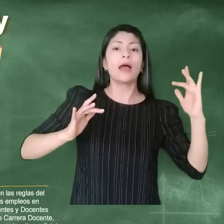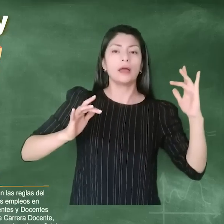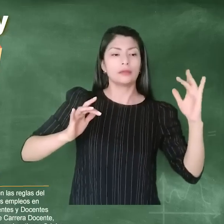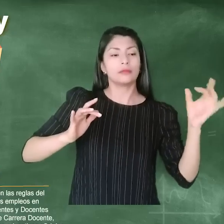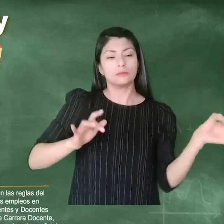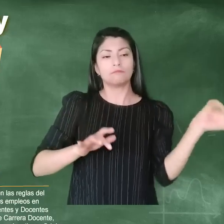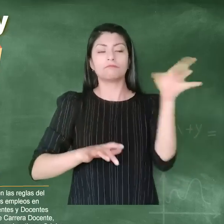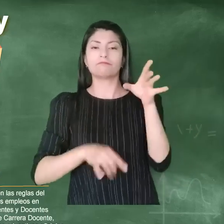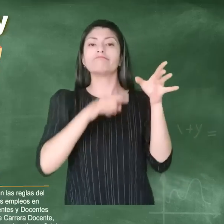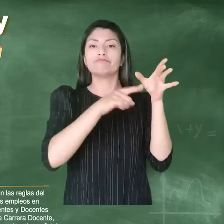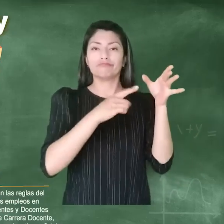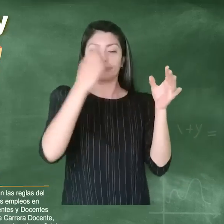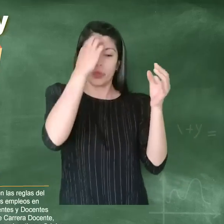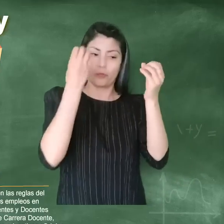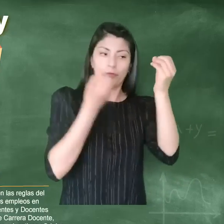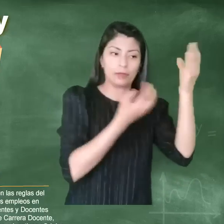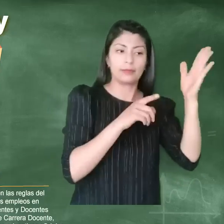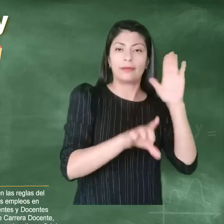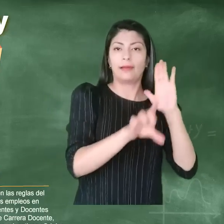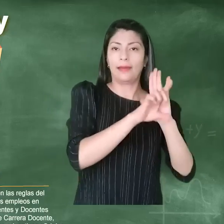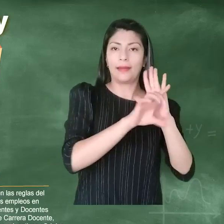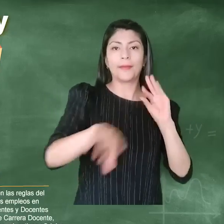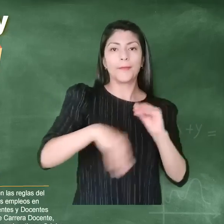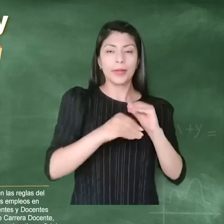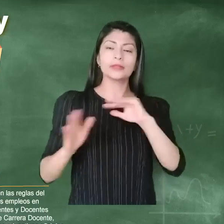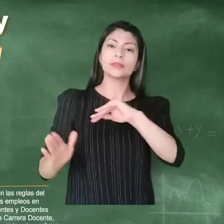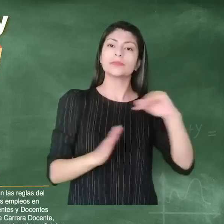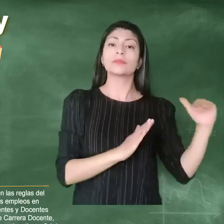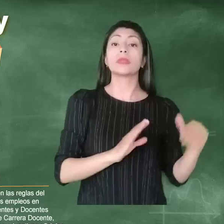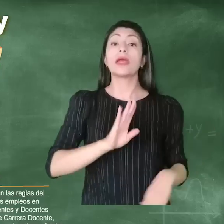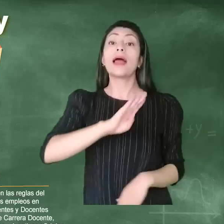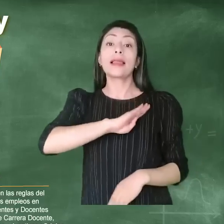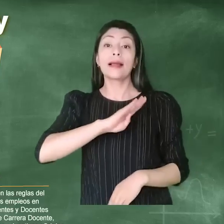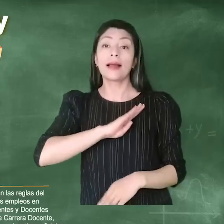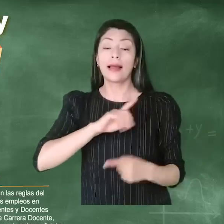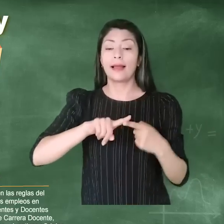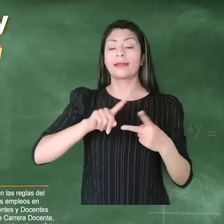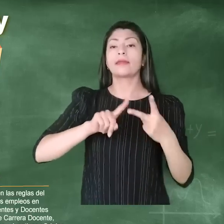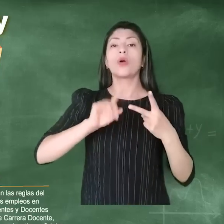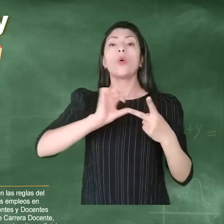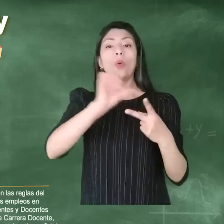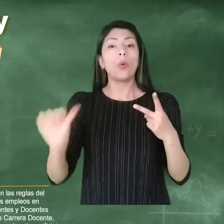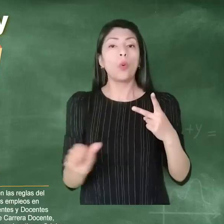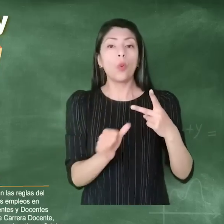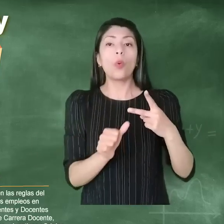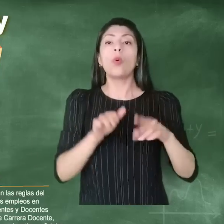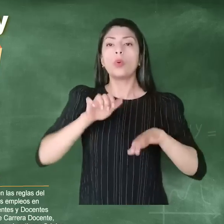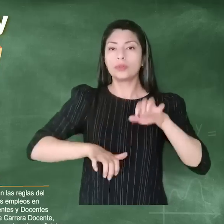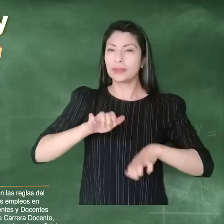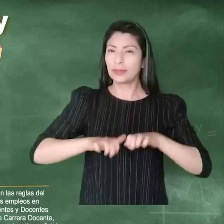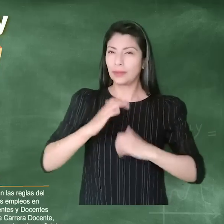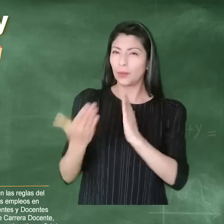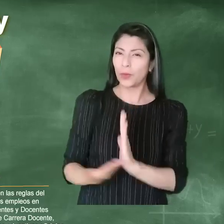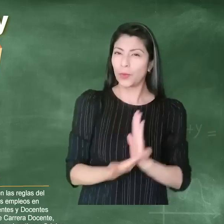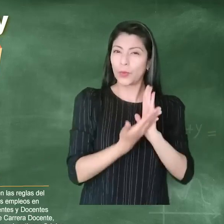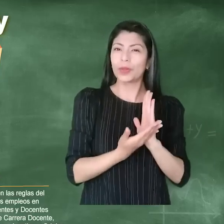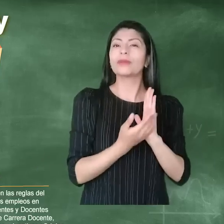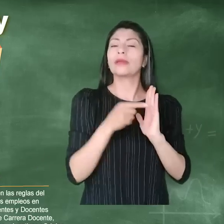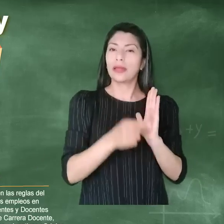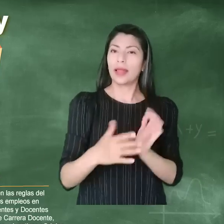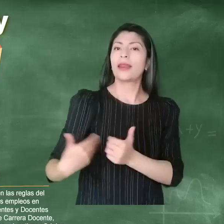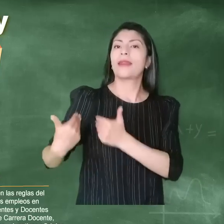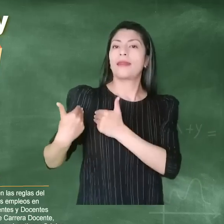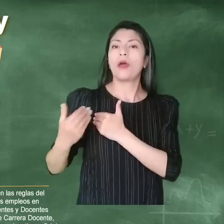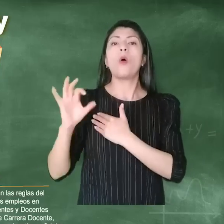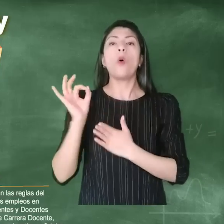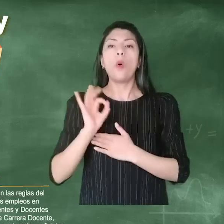superior. Parágrafo 2. Es responsabilidad del gobernador, alcalde o el secretario de Educación,